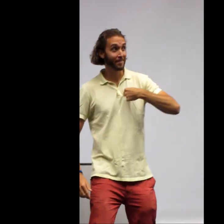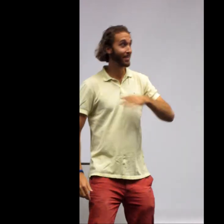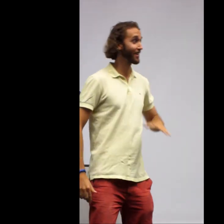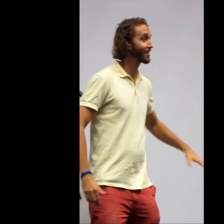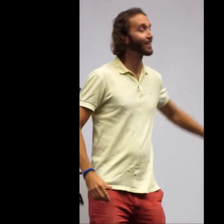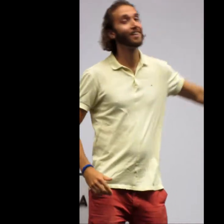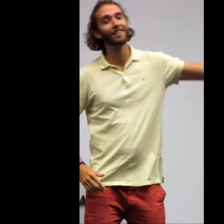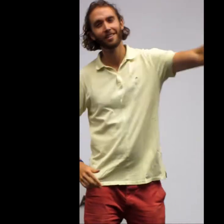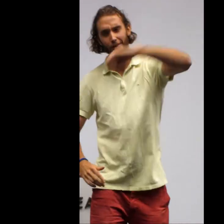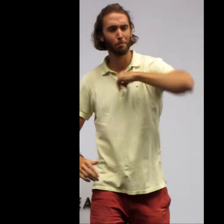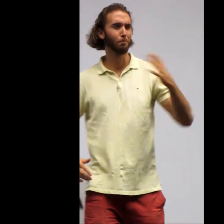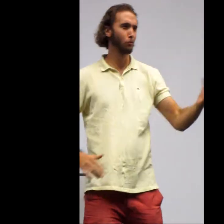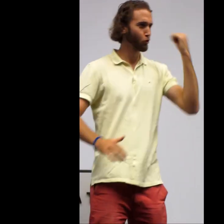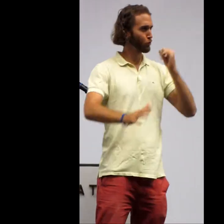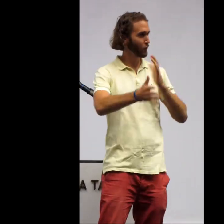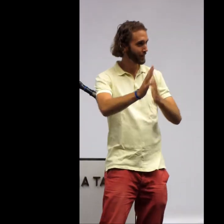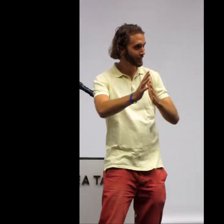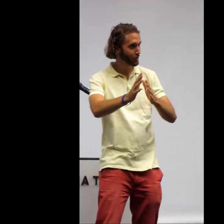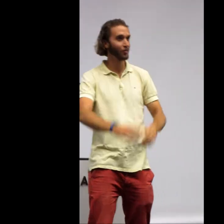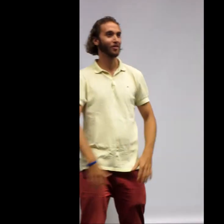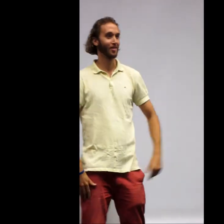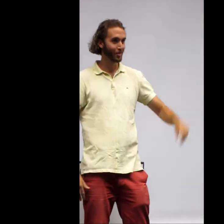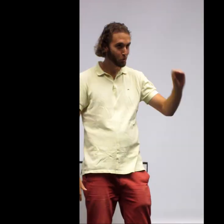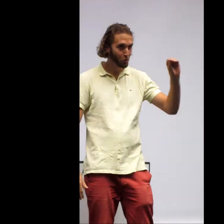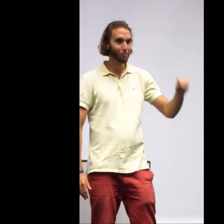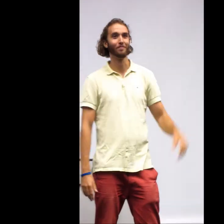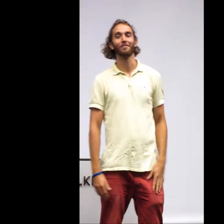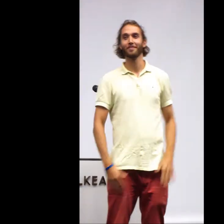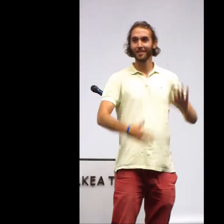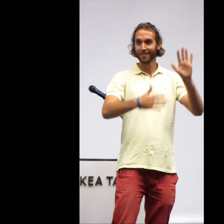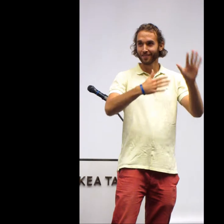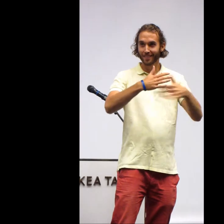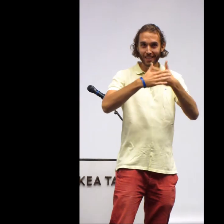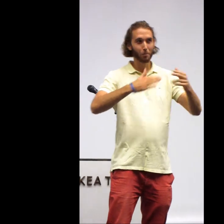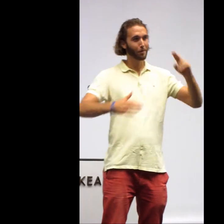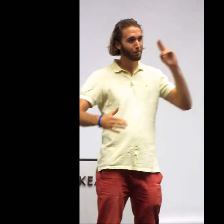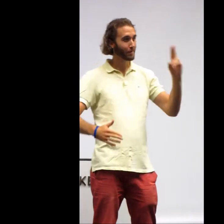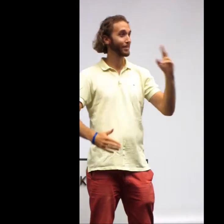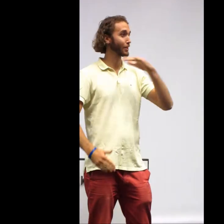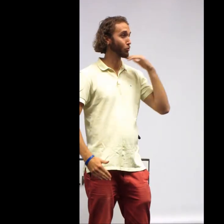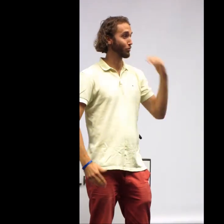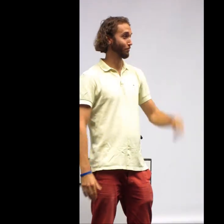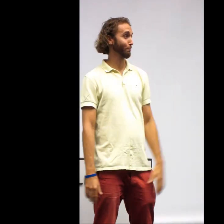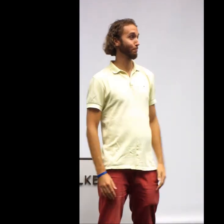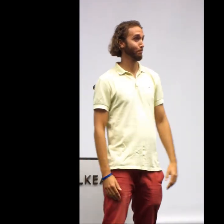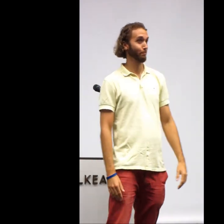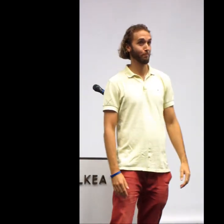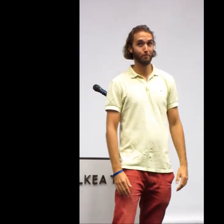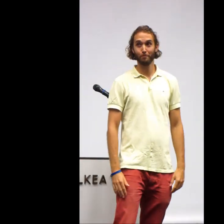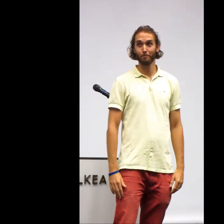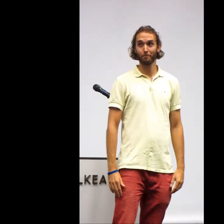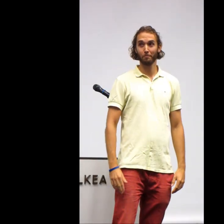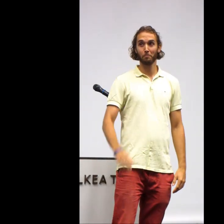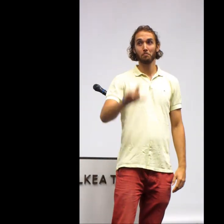Sinä, minä, kaikki viitataan. Joo, viittomakieli on aivan